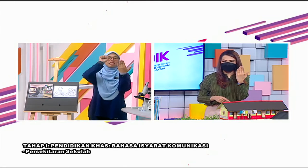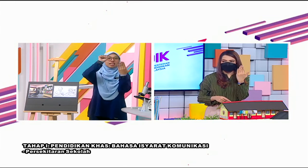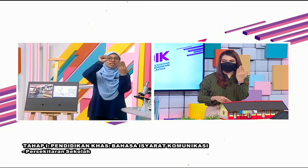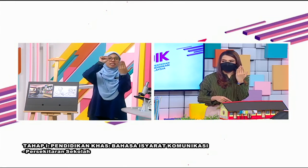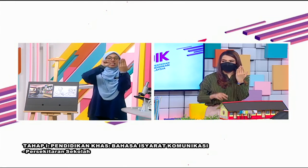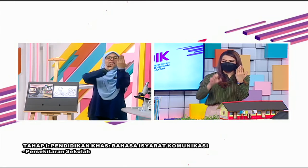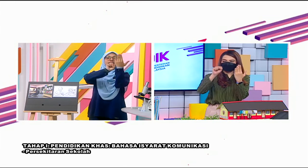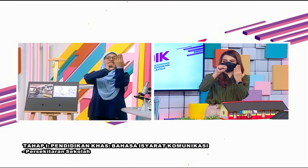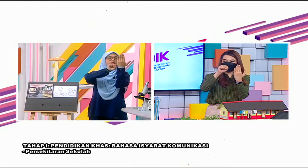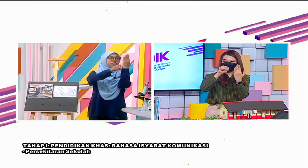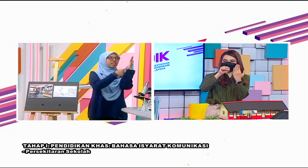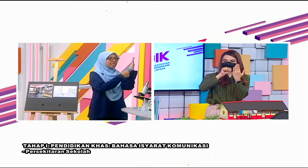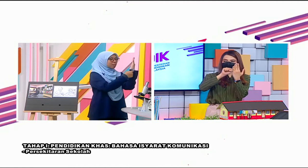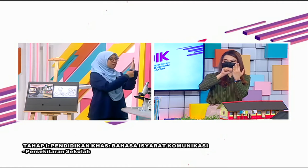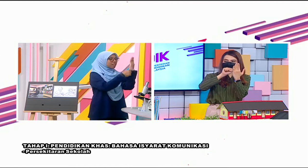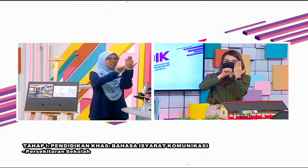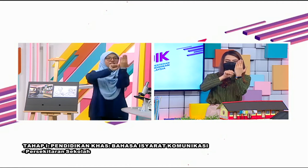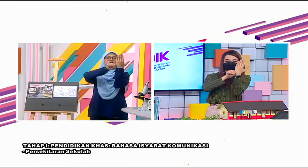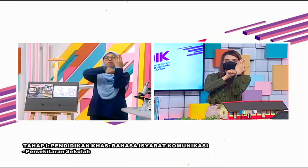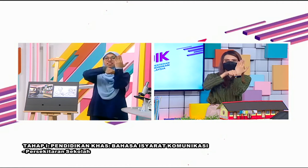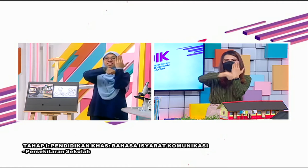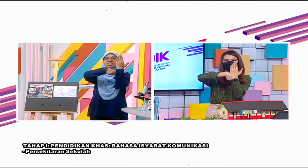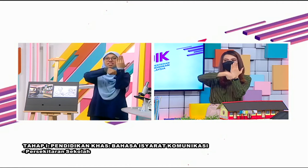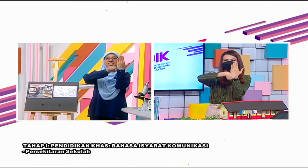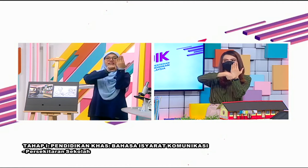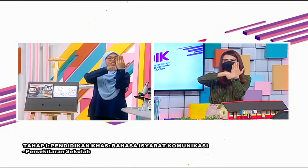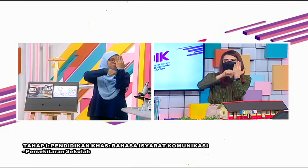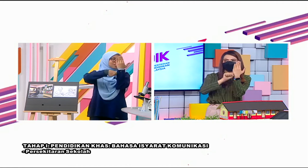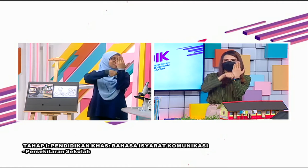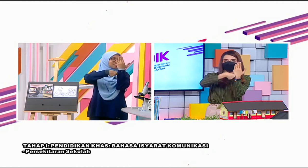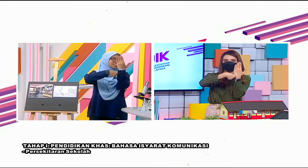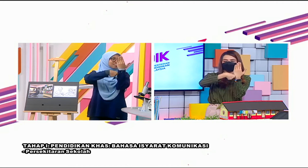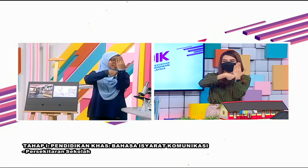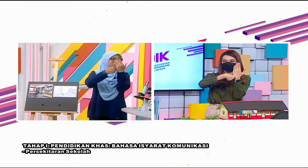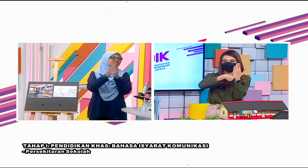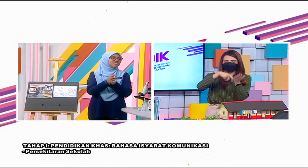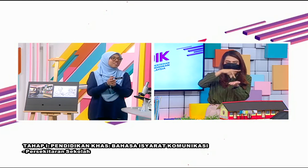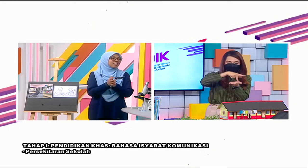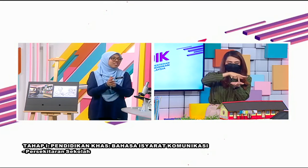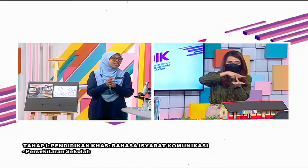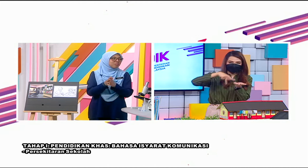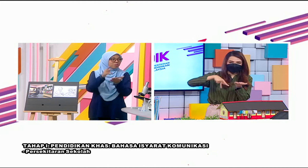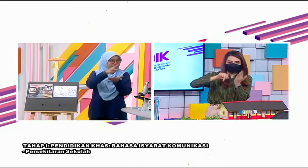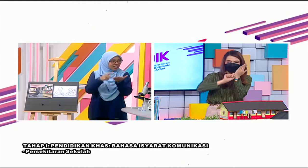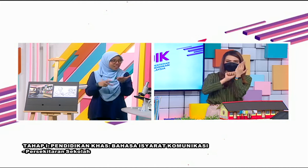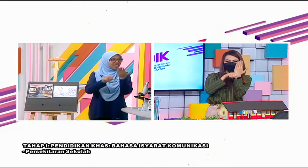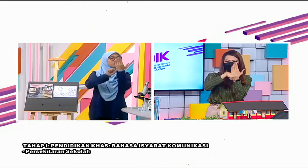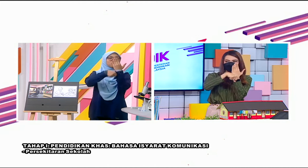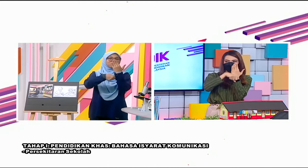tangan kanan S. Kita pusingkan dekat tepi ni. Sumber. Sumber. Sumber. Sumber. Betul? Jadi pusat sumber.